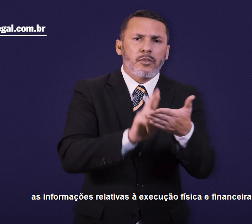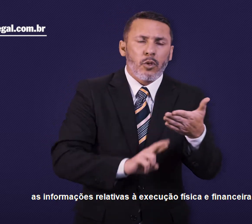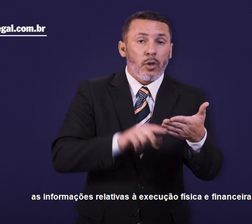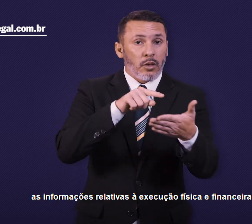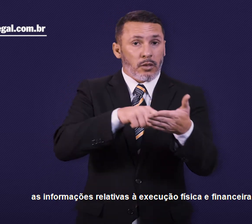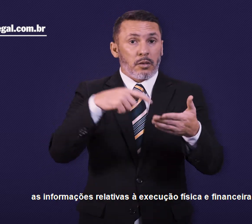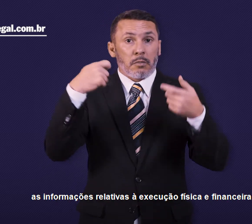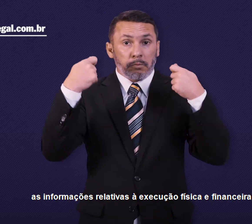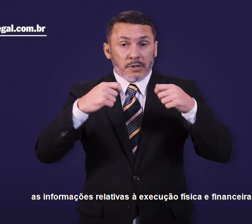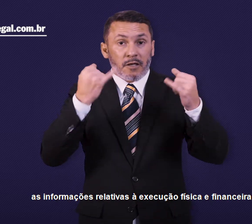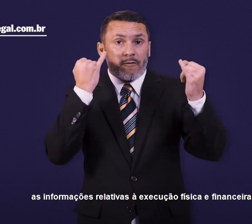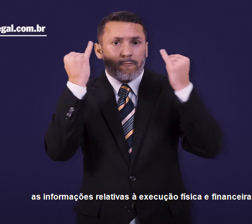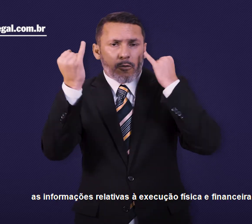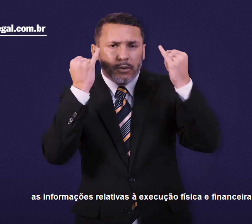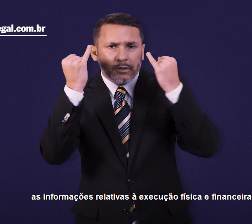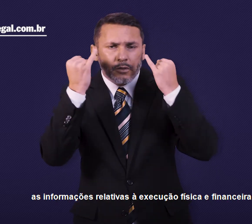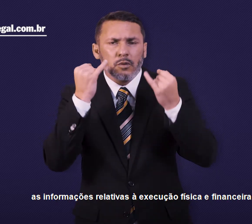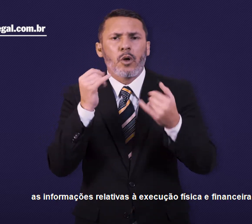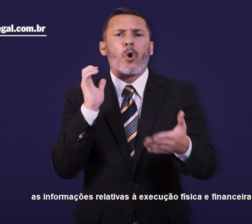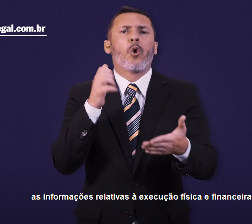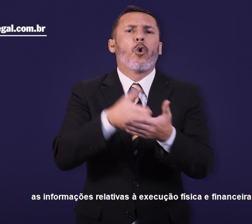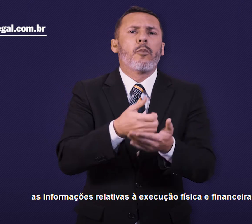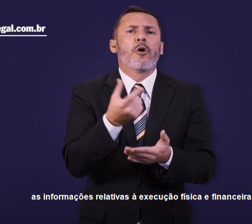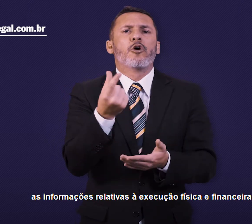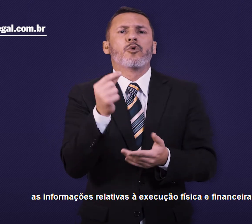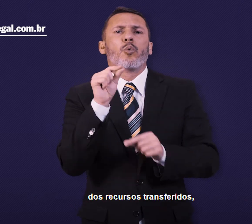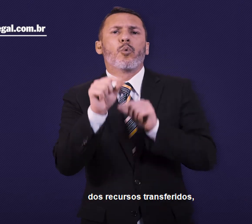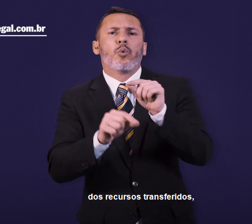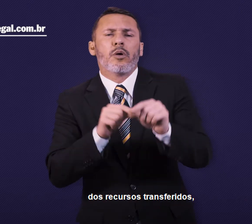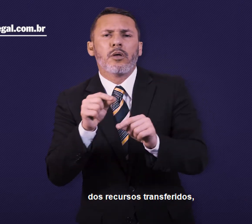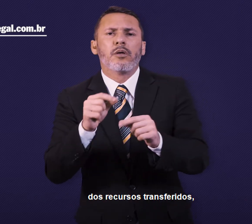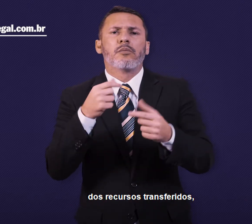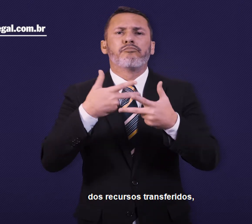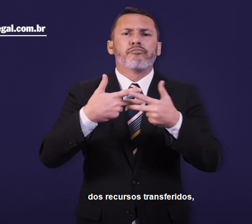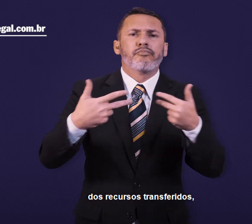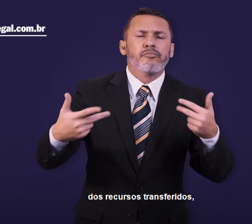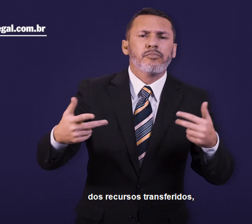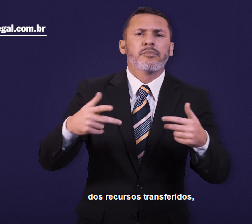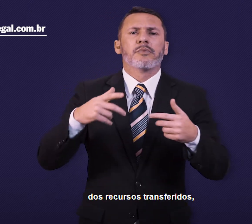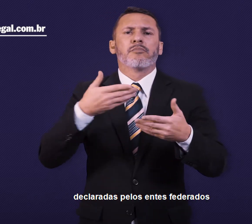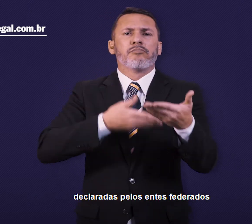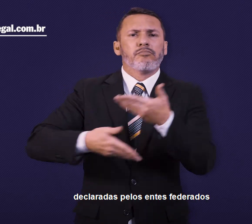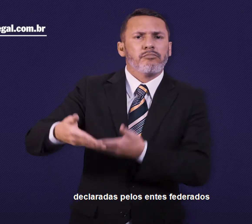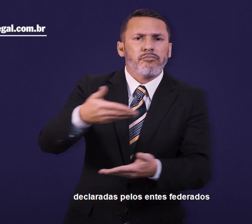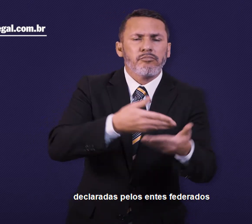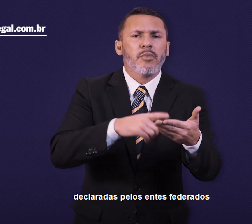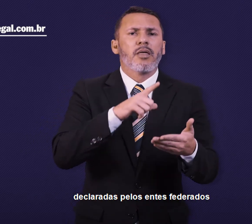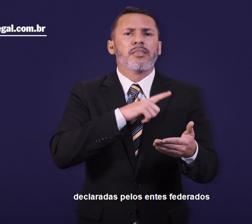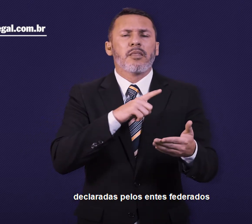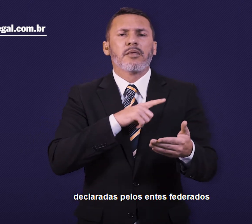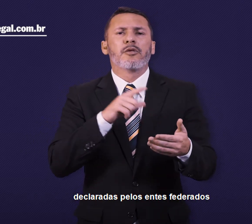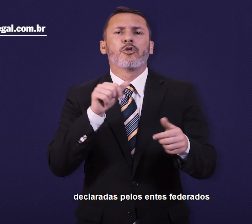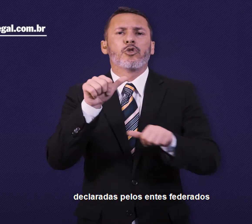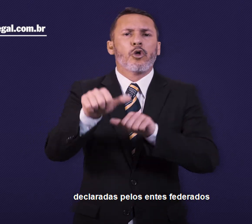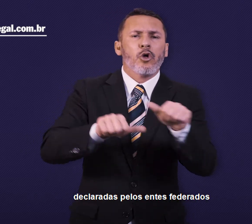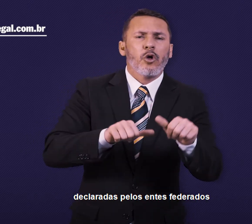informações relativas à execução física e financeira dos recursos transferidos declaradas pelos entes federados